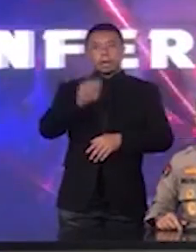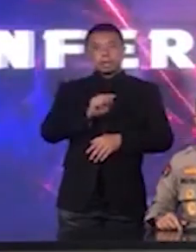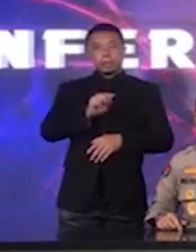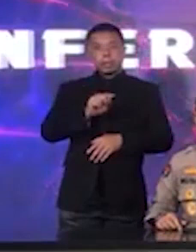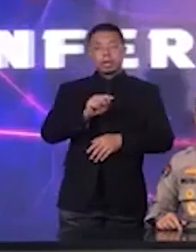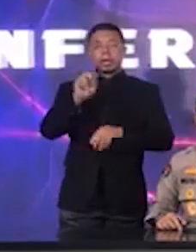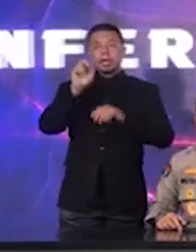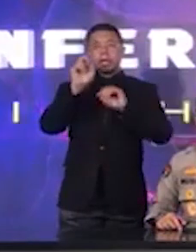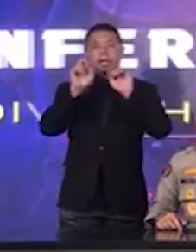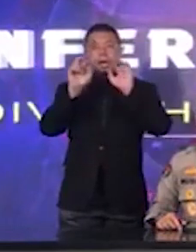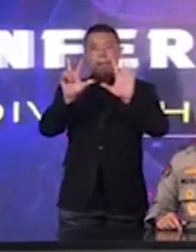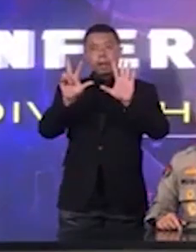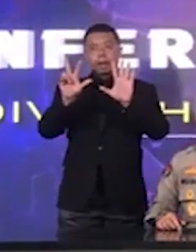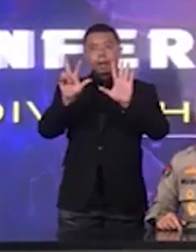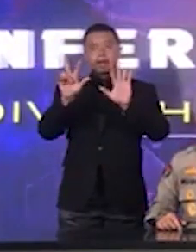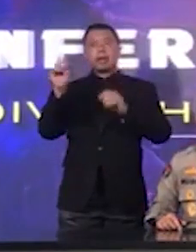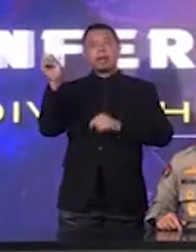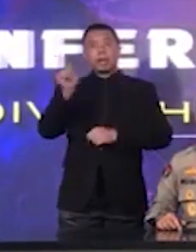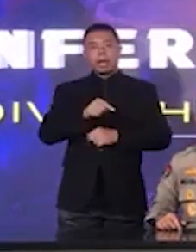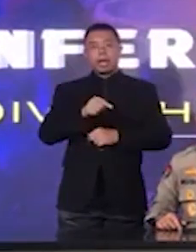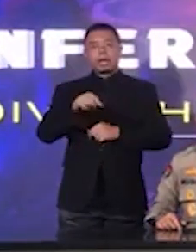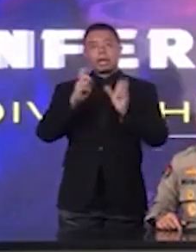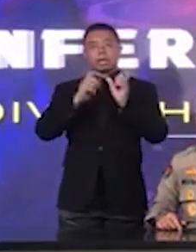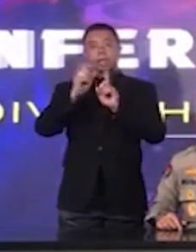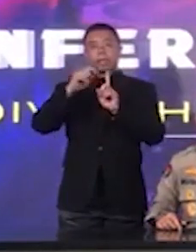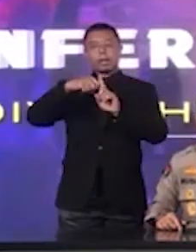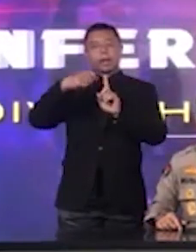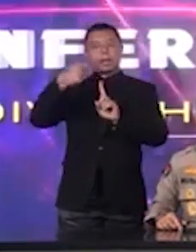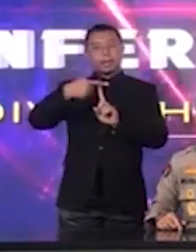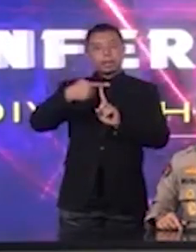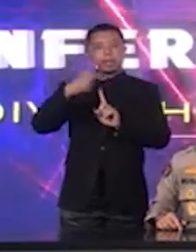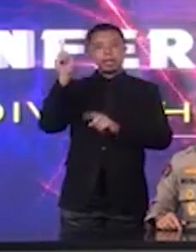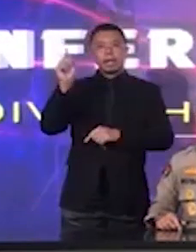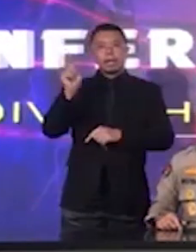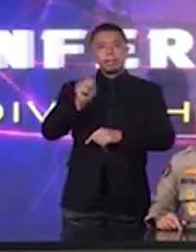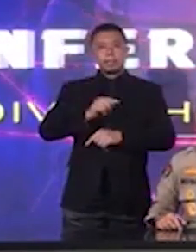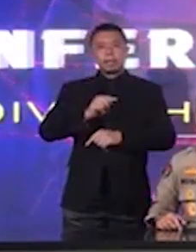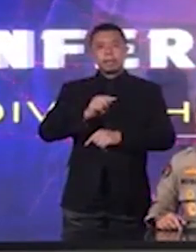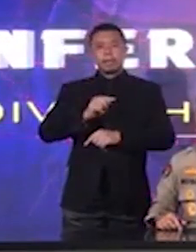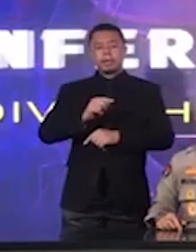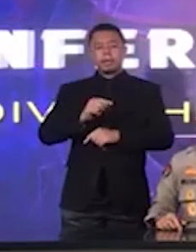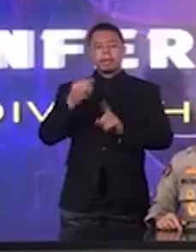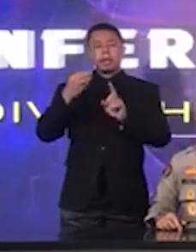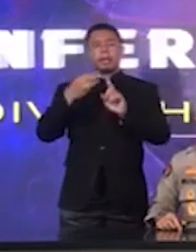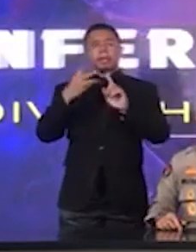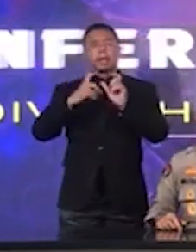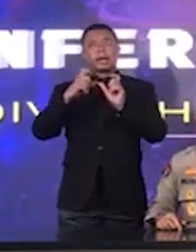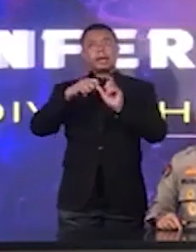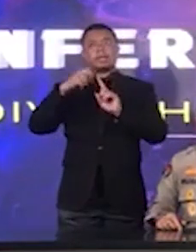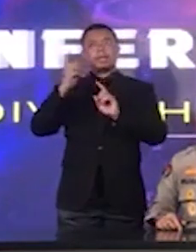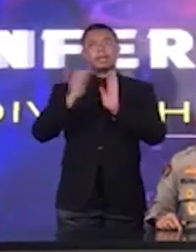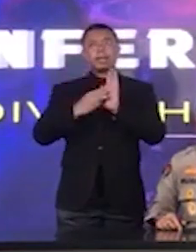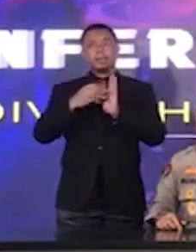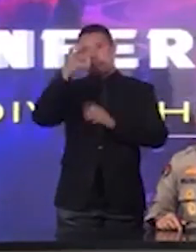/ 8 Romawi, / SPKT, / Bareskrim